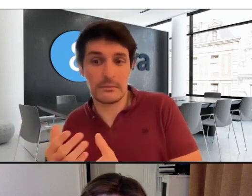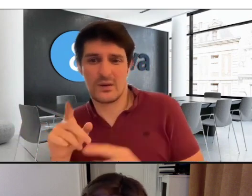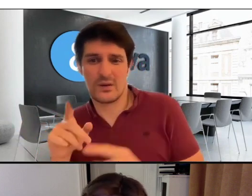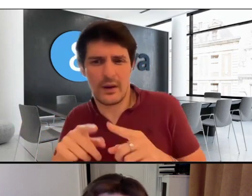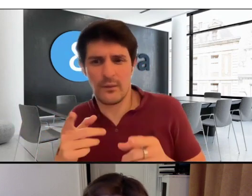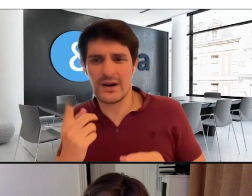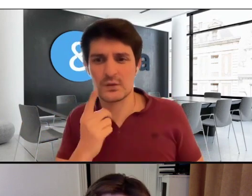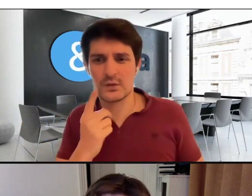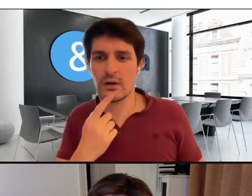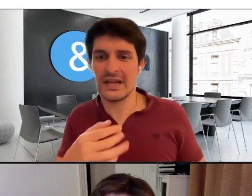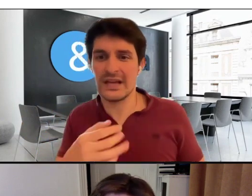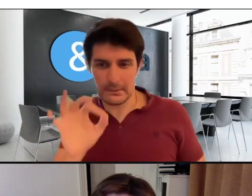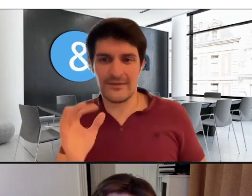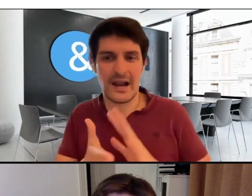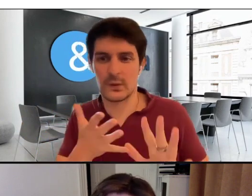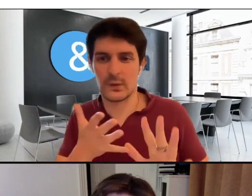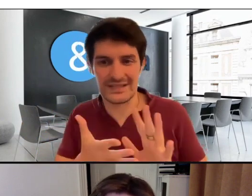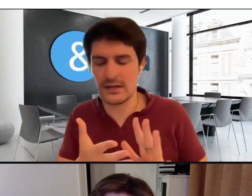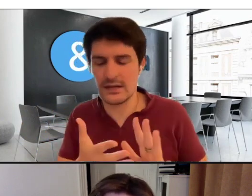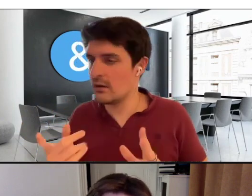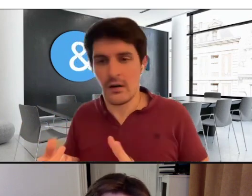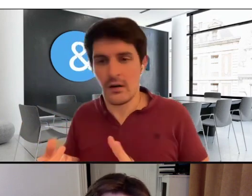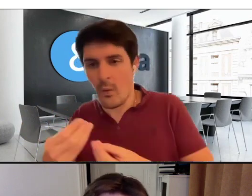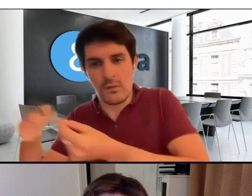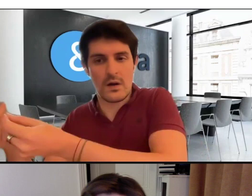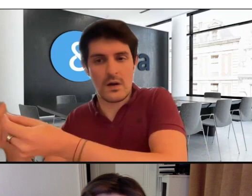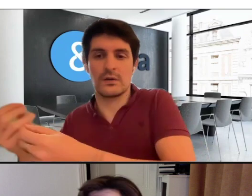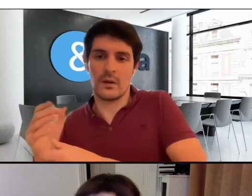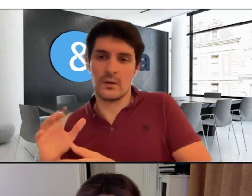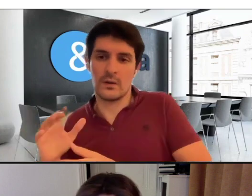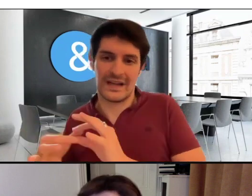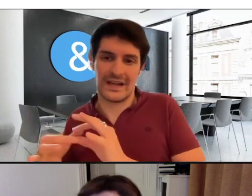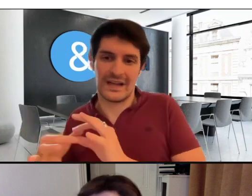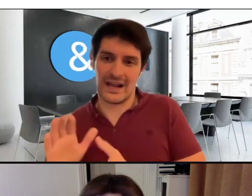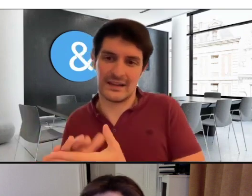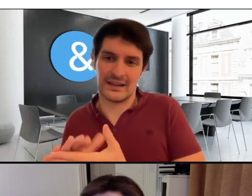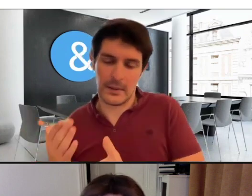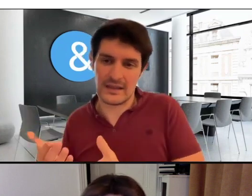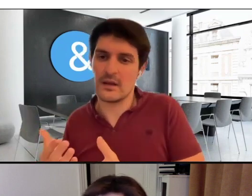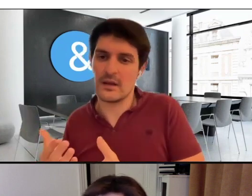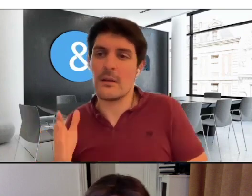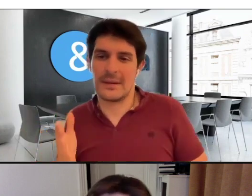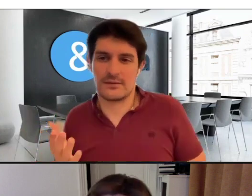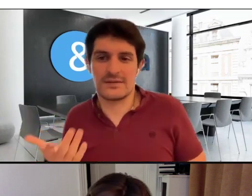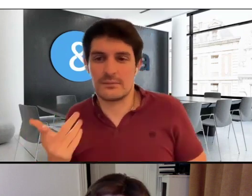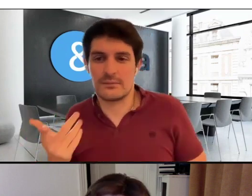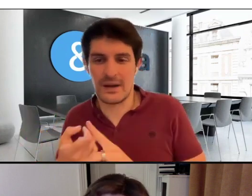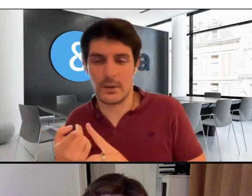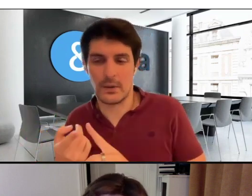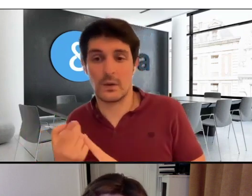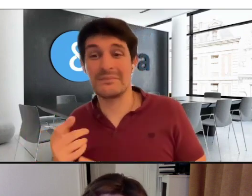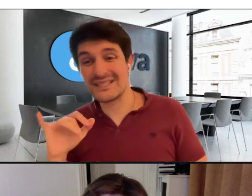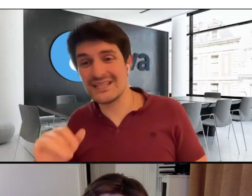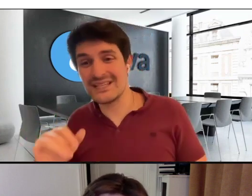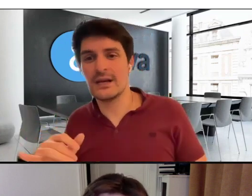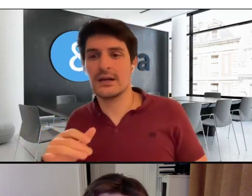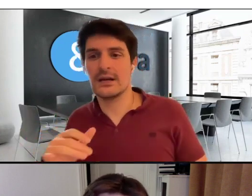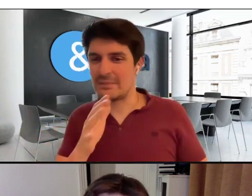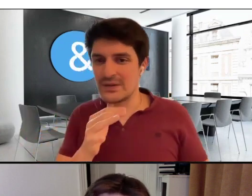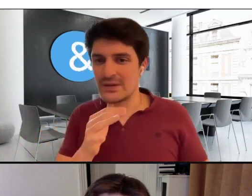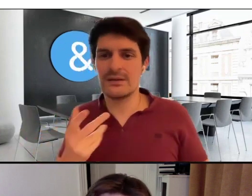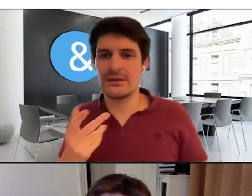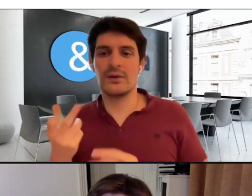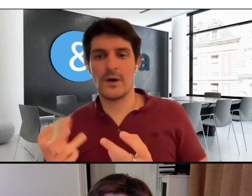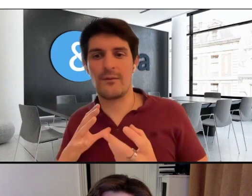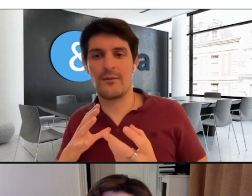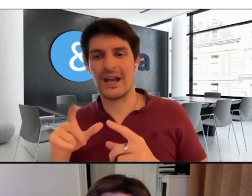que quelquefois les sourds préfèrent la langue des signes, on donne le contact avec un interprète parce que c'est plus important. Et si c'est pas possible, ou